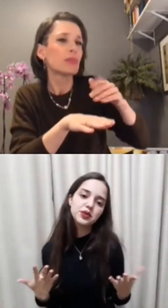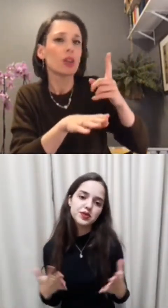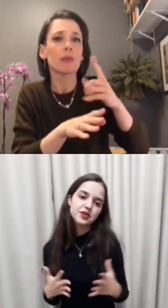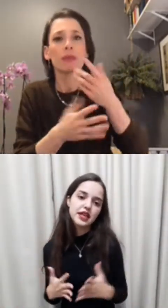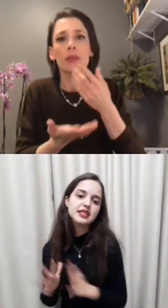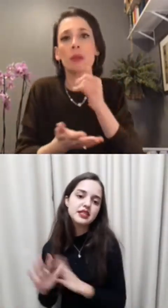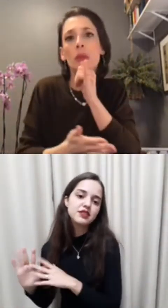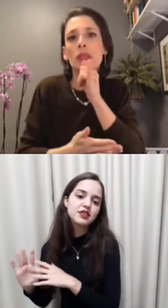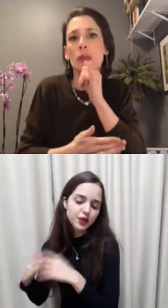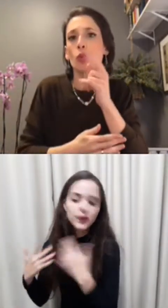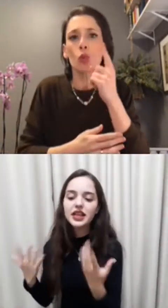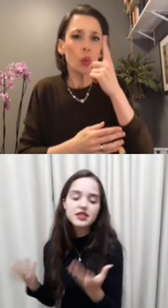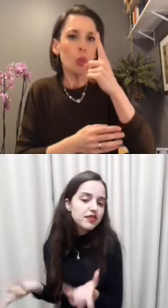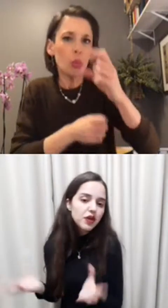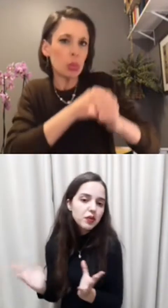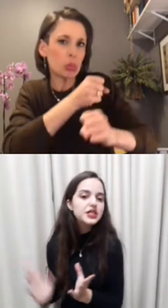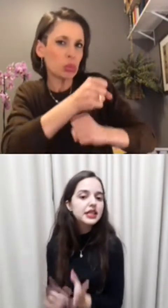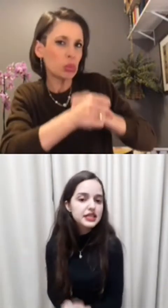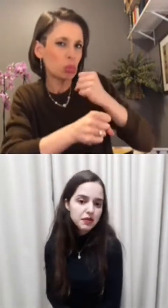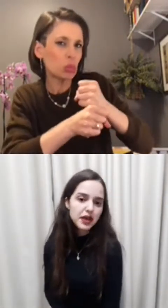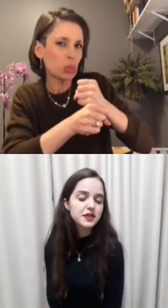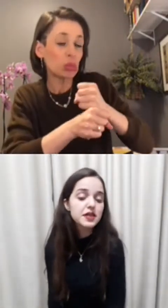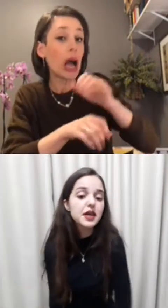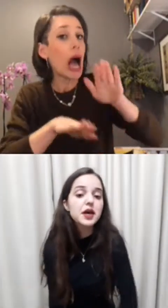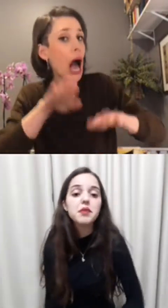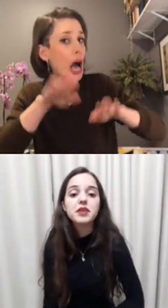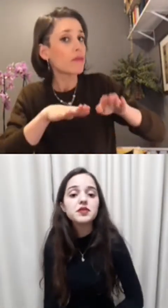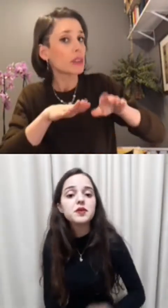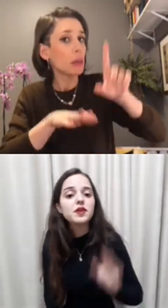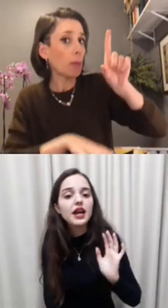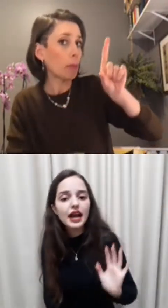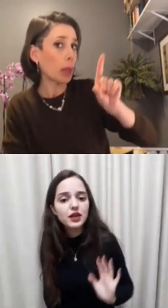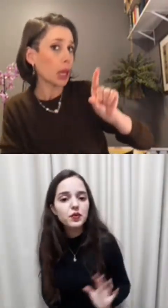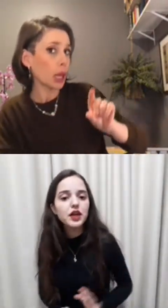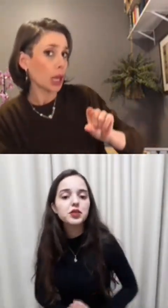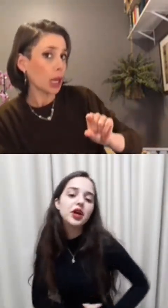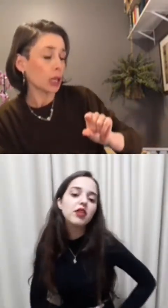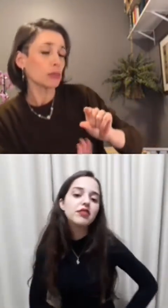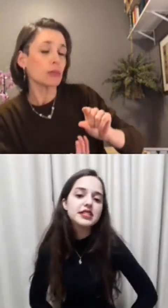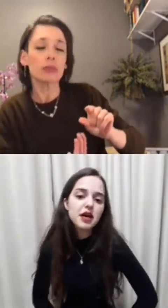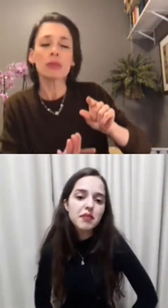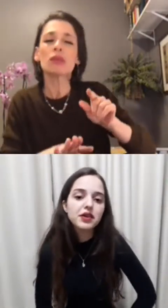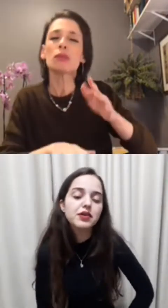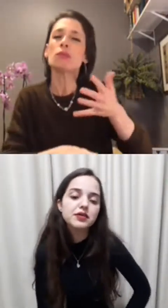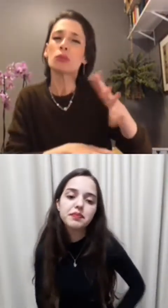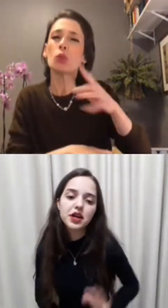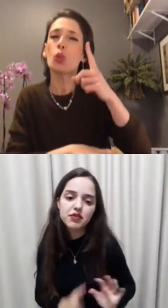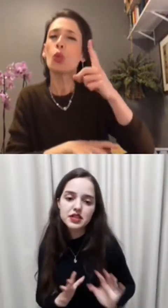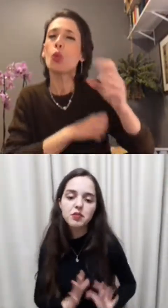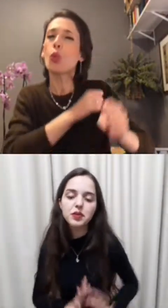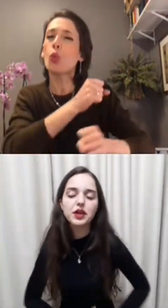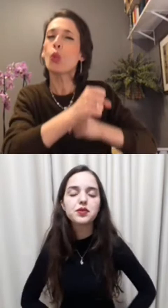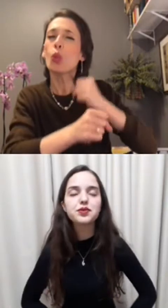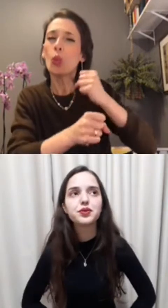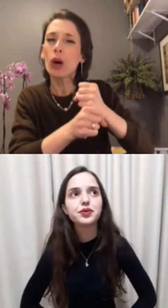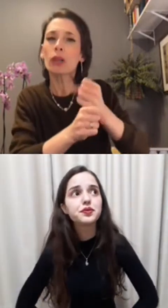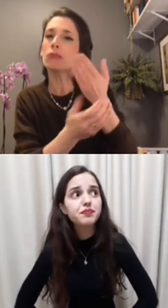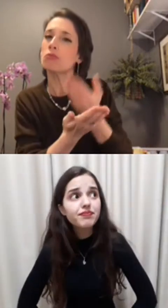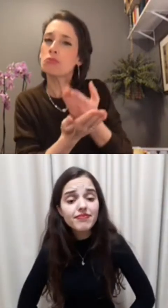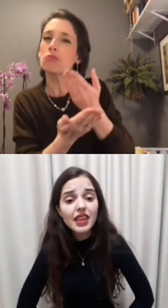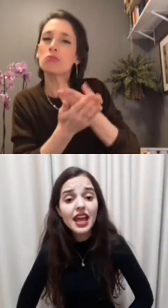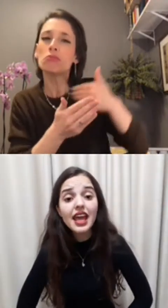do curso, né? Se for um intensivão, pode até ser menos. Mas vamos colocar aí um ano para conversar para conversar um pouquinho com os